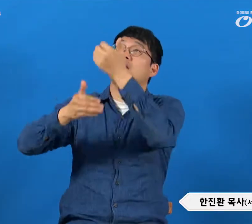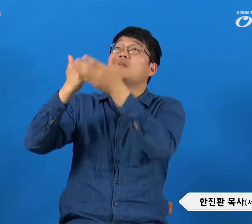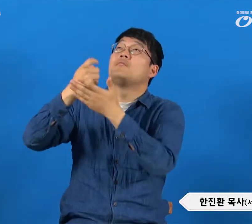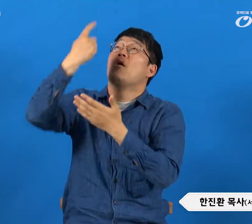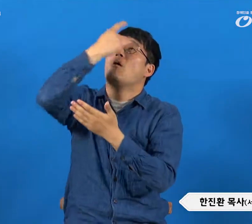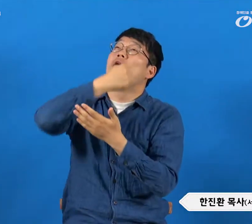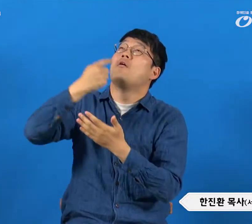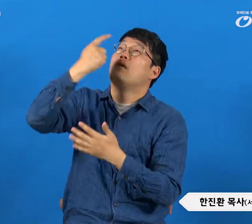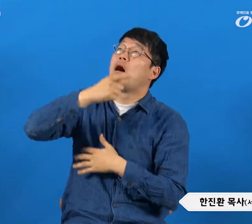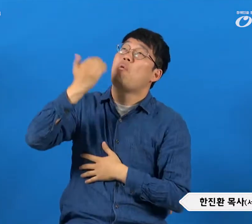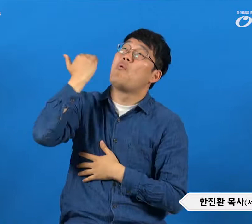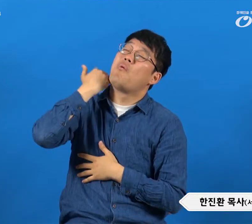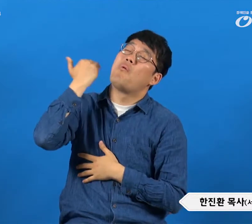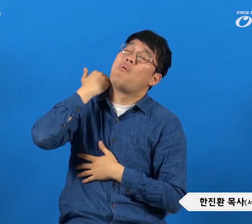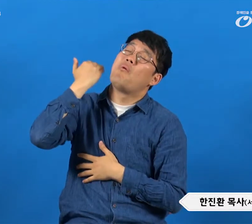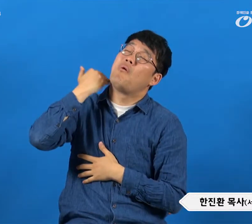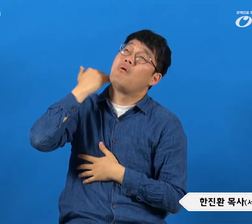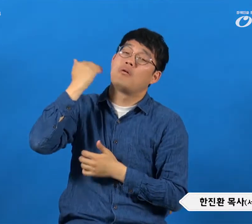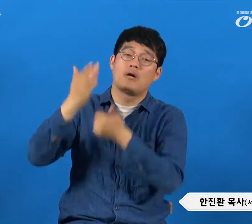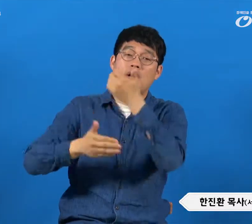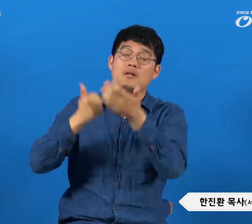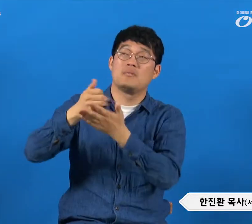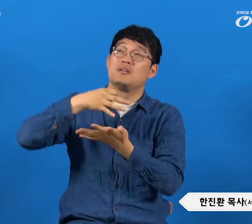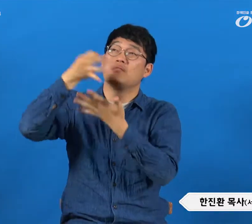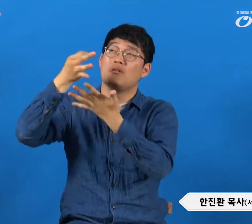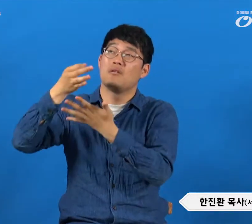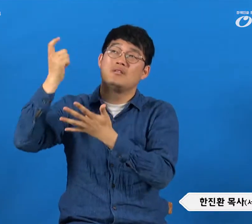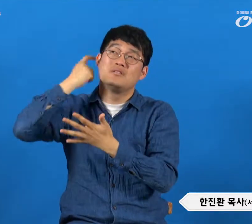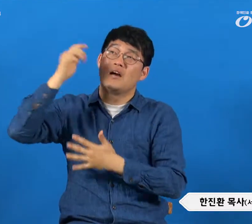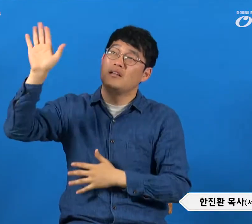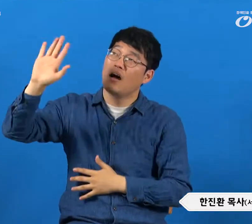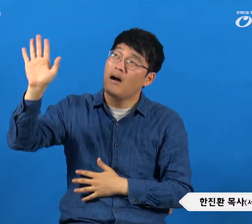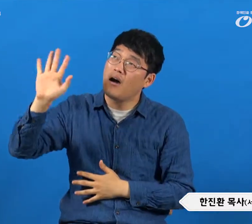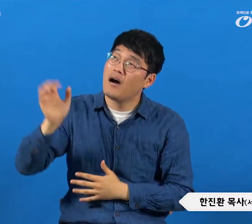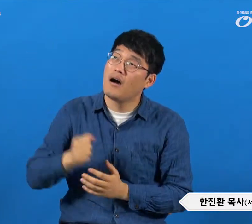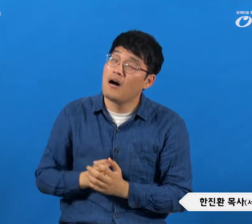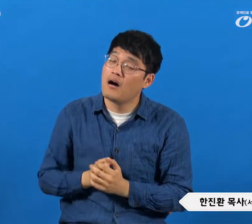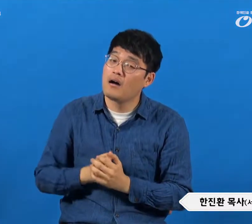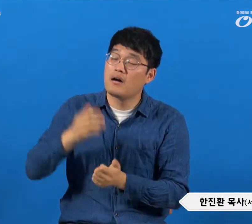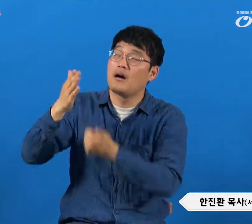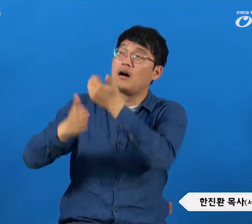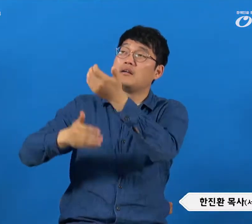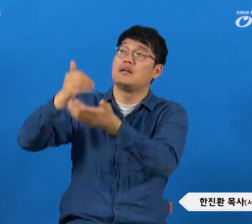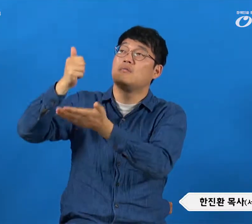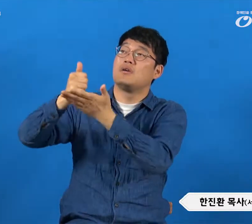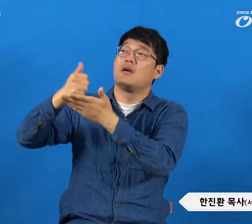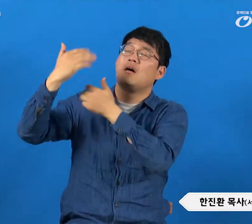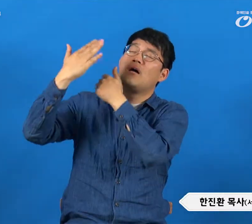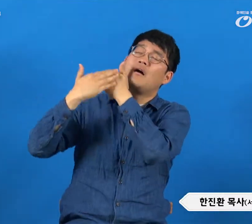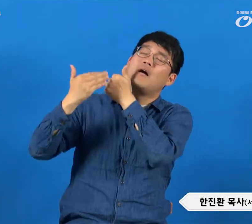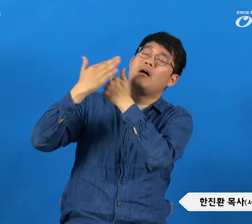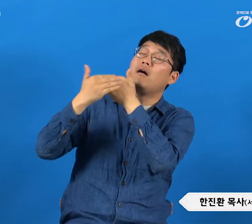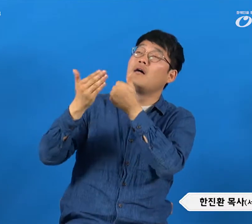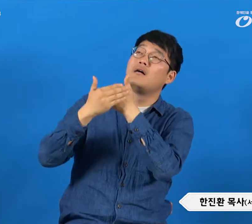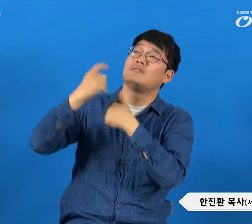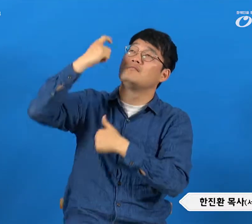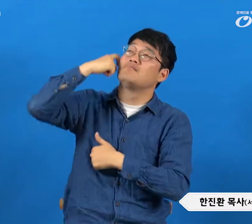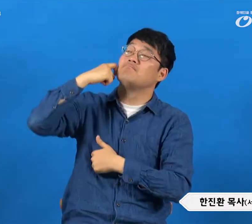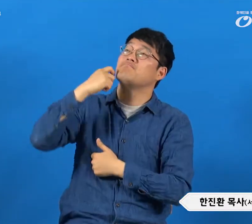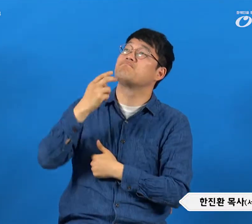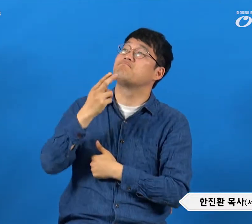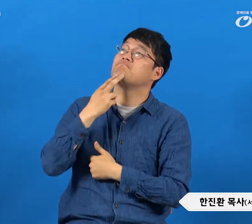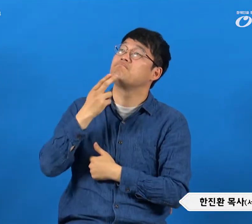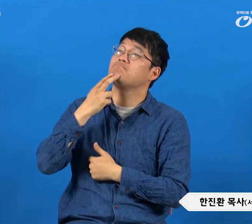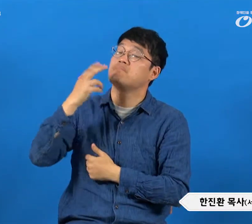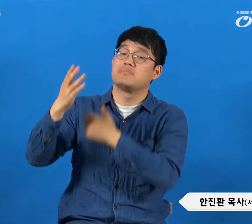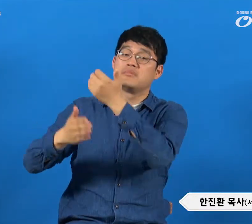하나님의 얼굴이 보이지 않습니다. 하나님의 음성이 들리지 않습니다. 하나님의 손길도 느껴지지